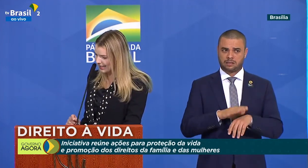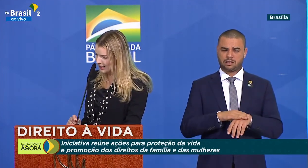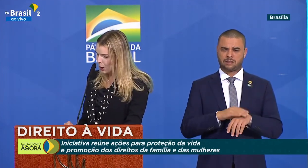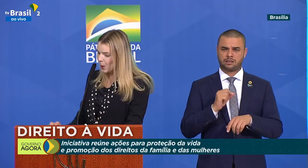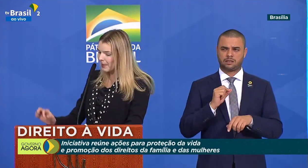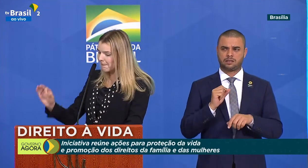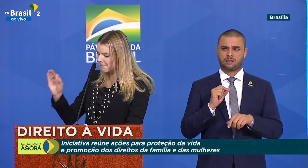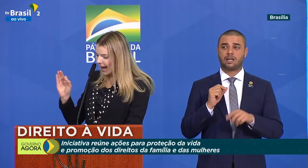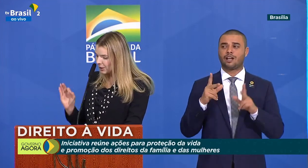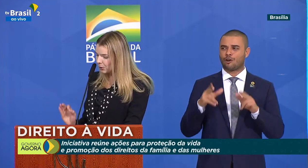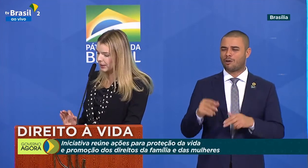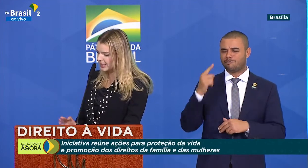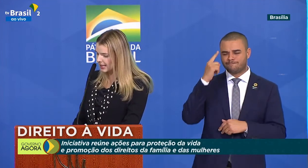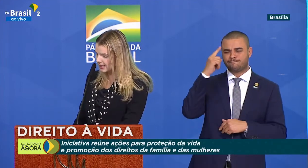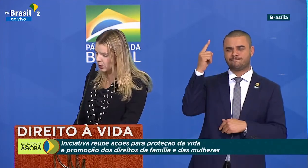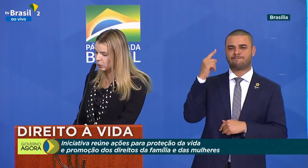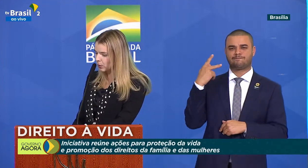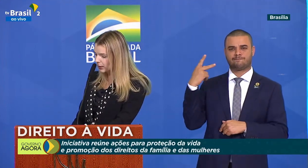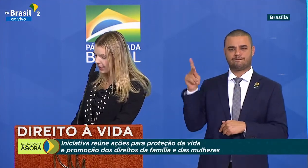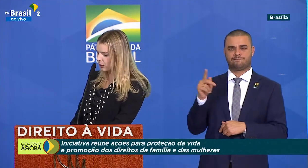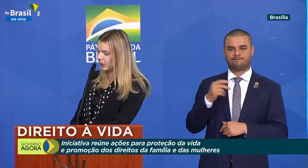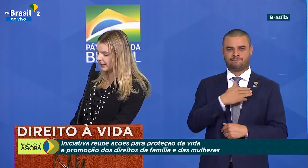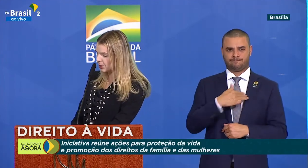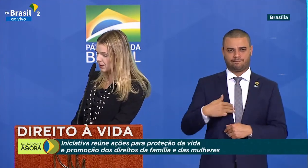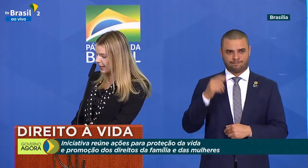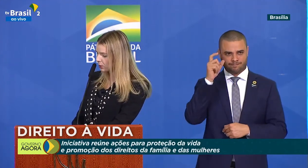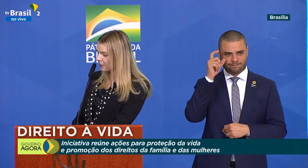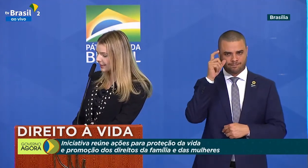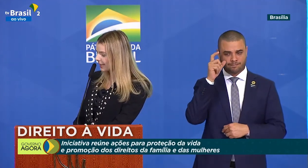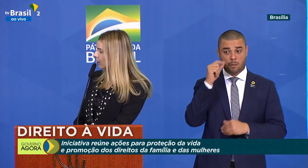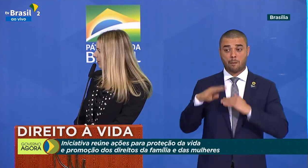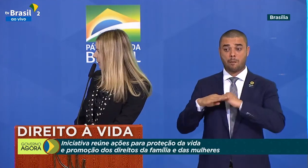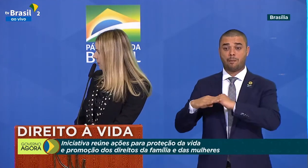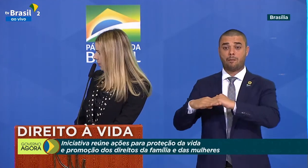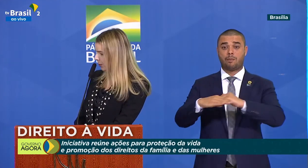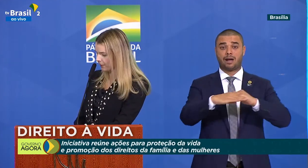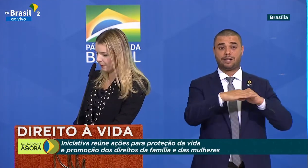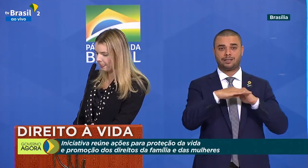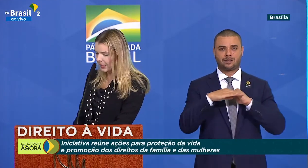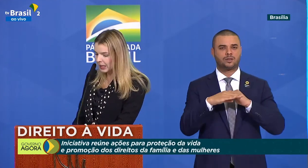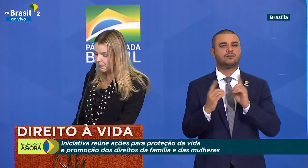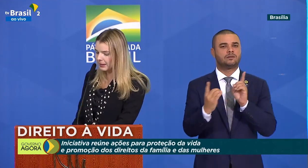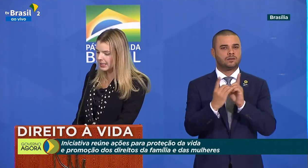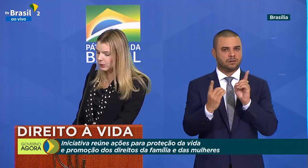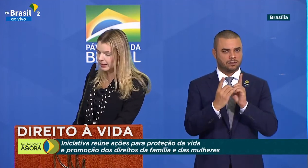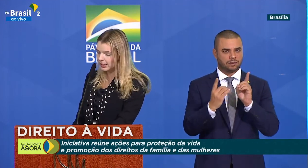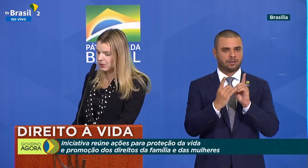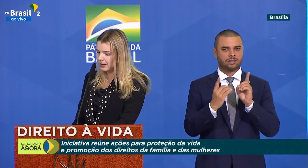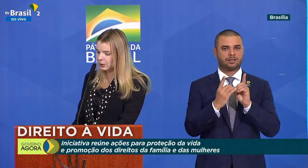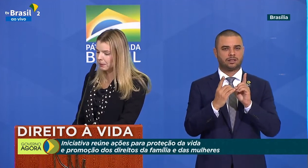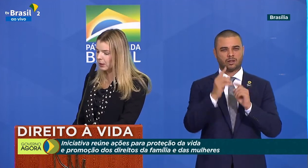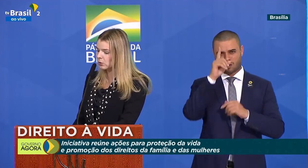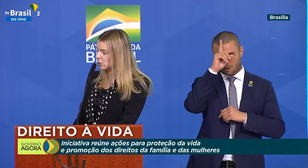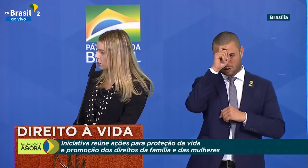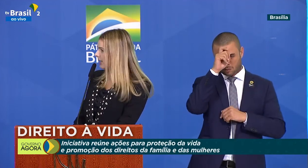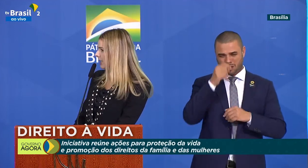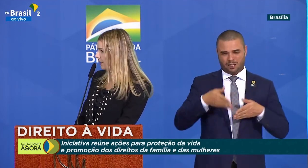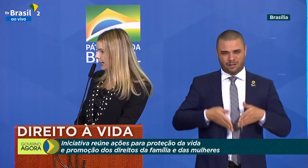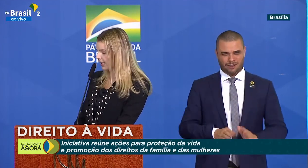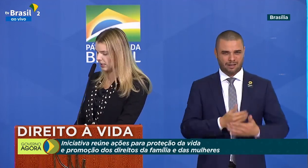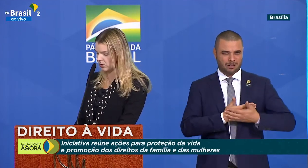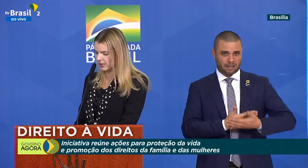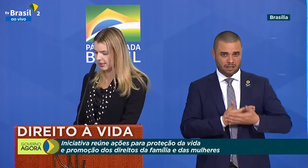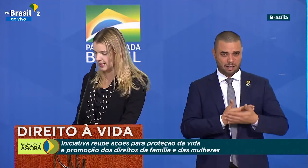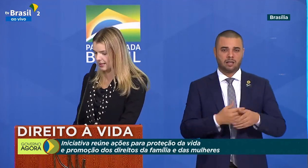ministra Damares uma padronização no modelo do atendimento materno-infantil o atendimento pelo